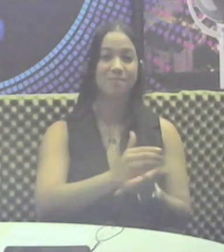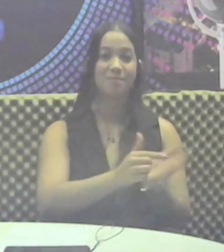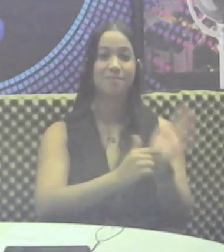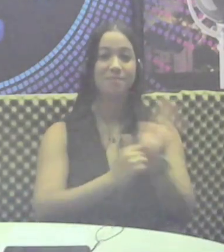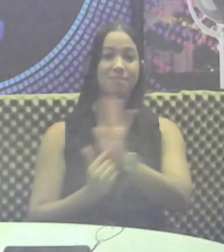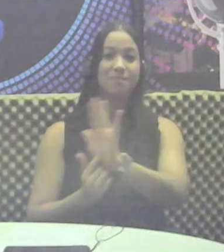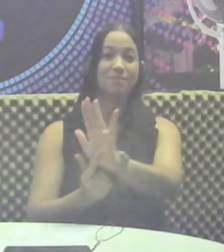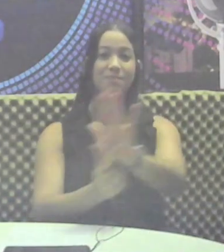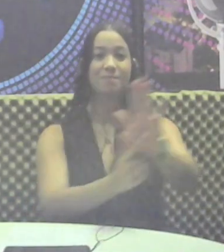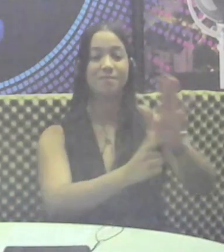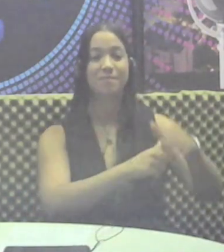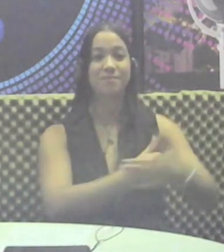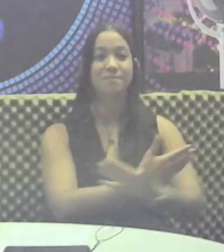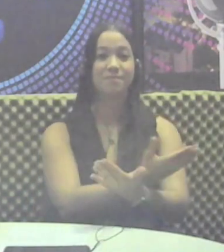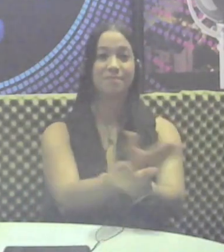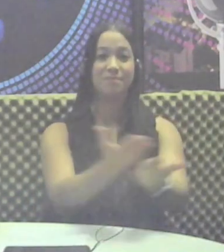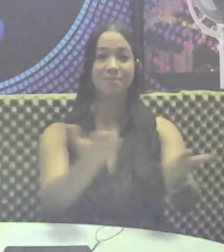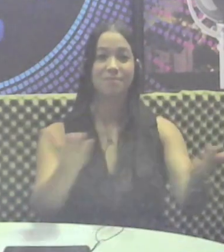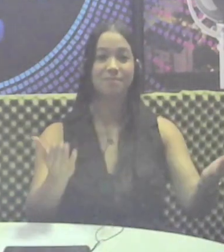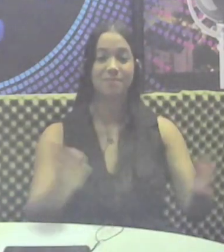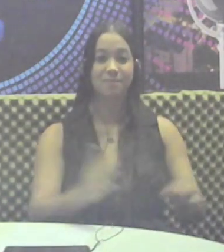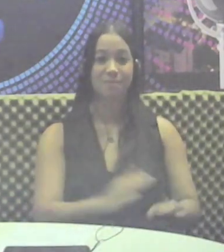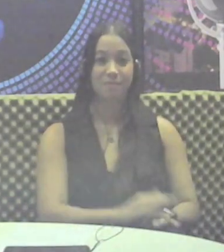Uberlândia no ar pra você.